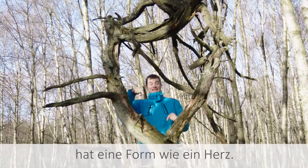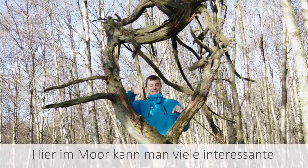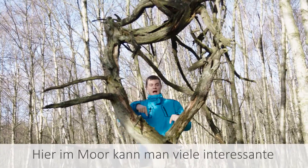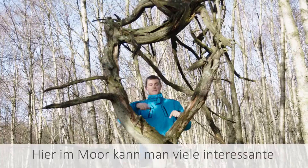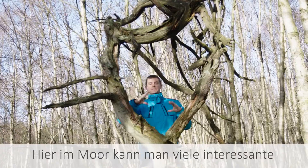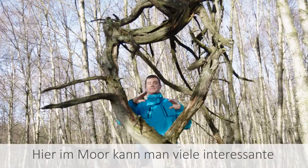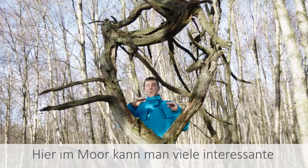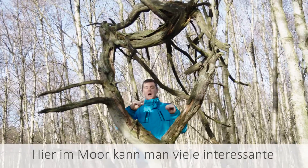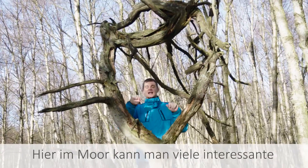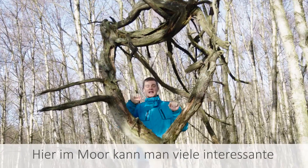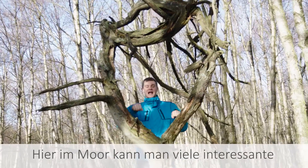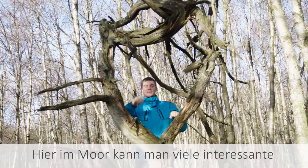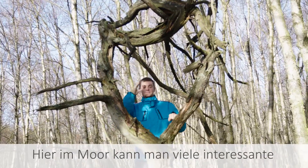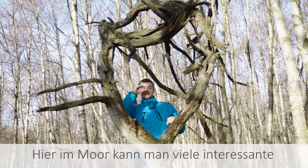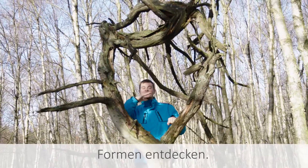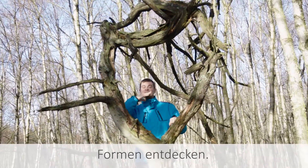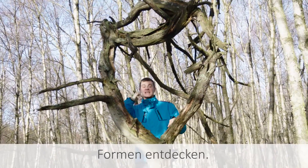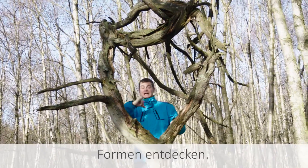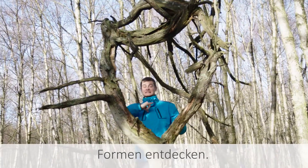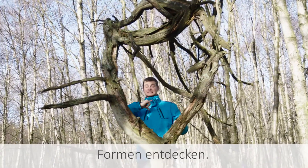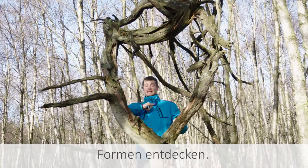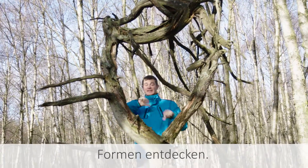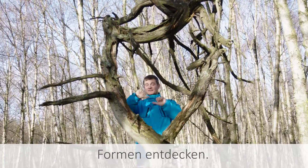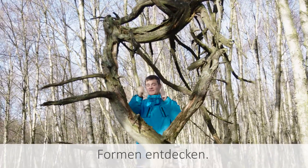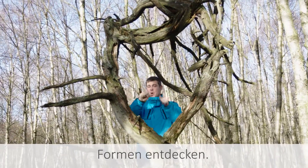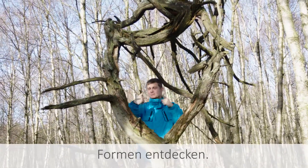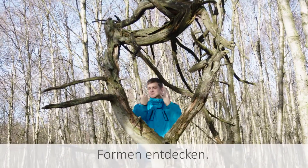Hier im Moor kann man viele interessante Formen entdecken.